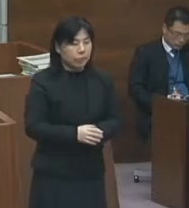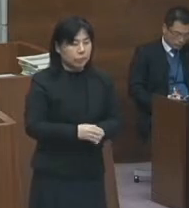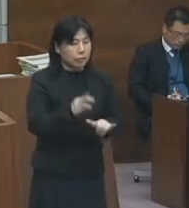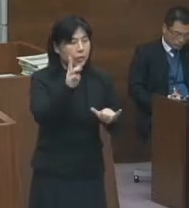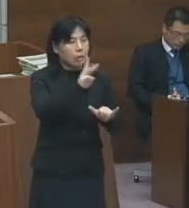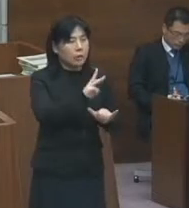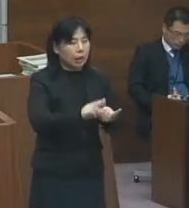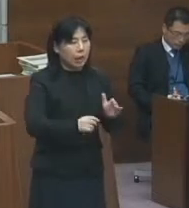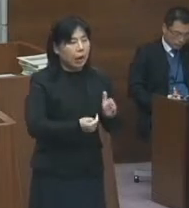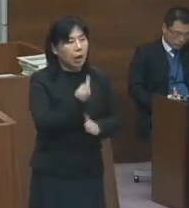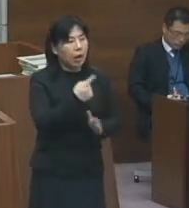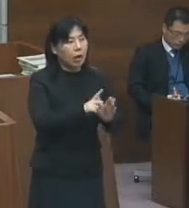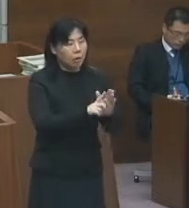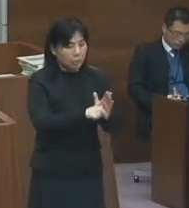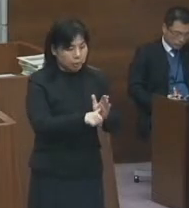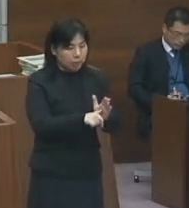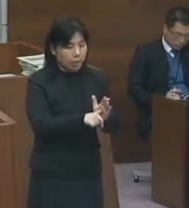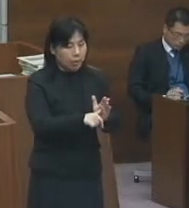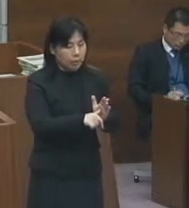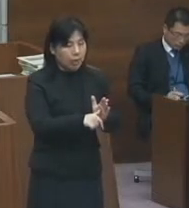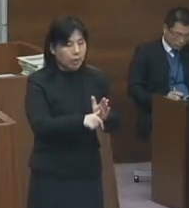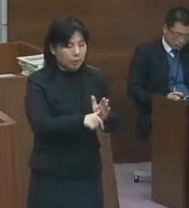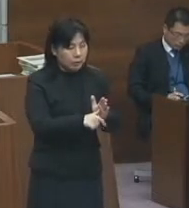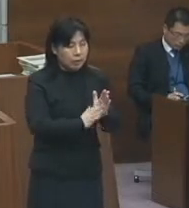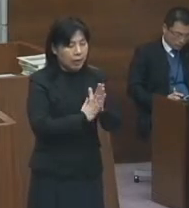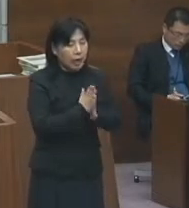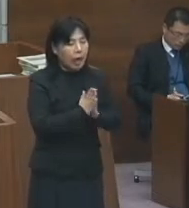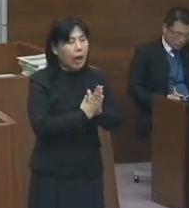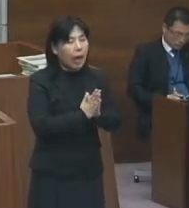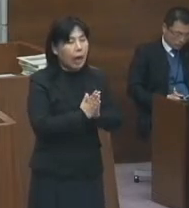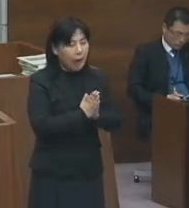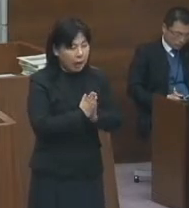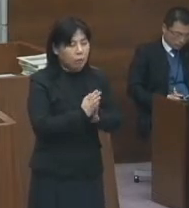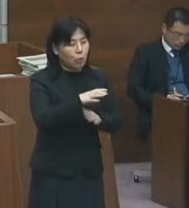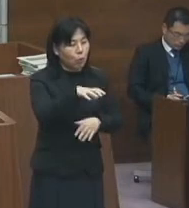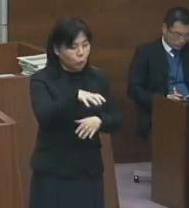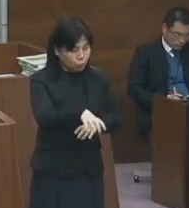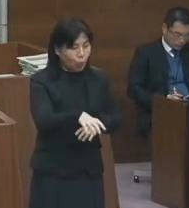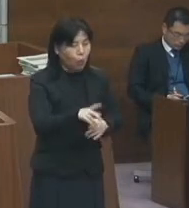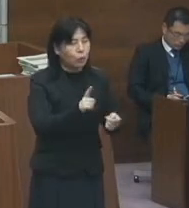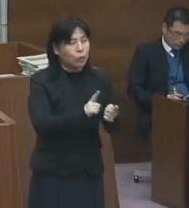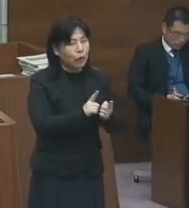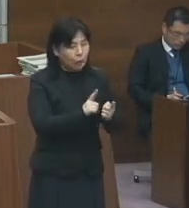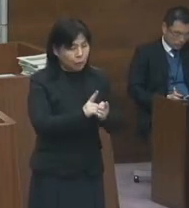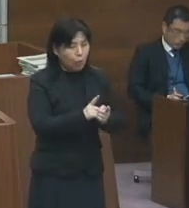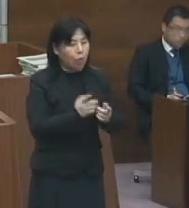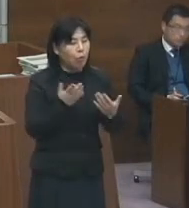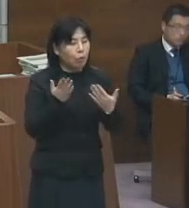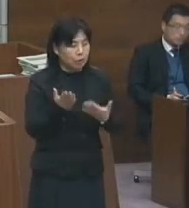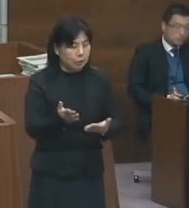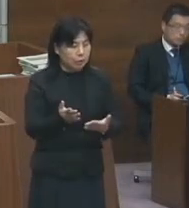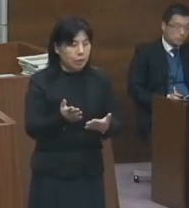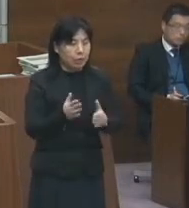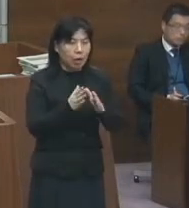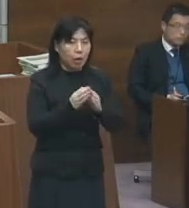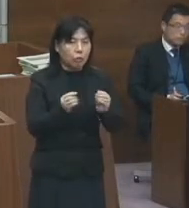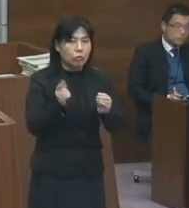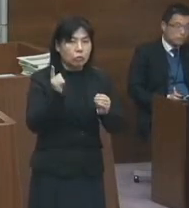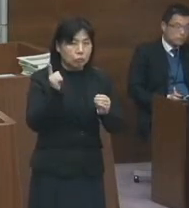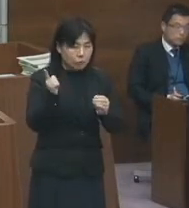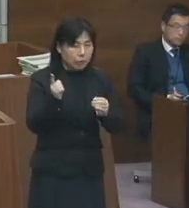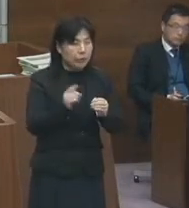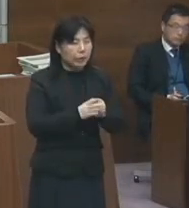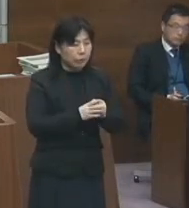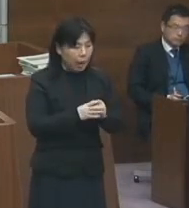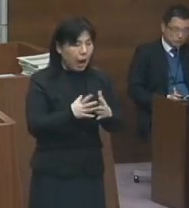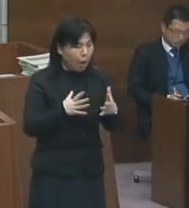発生時における火葬場の対応についてお聞きします。厚生労働省は、大規模災